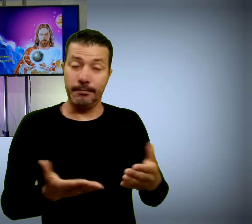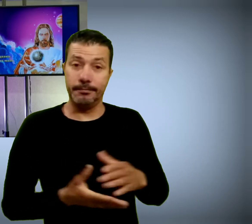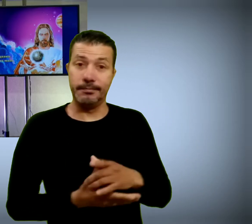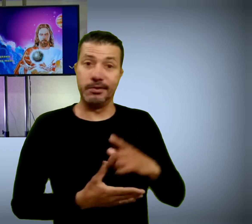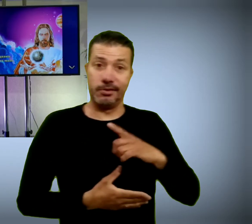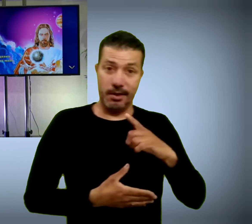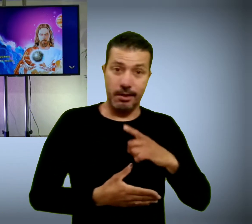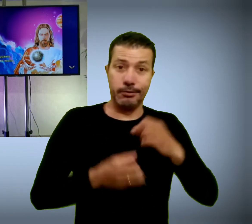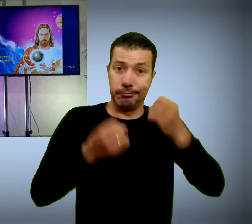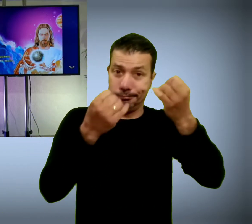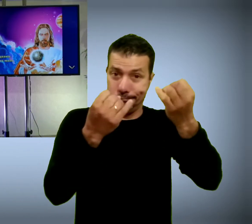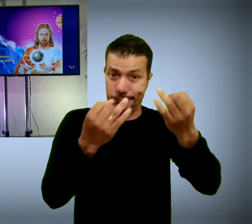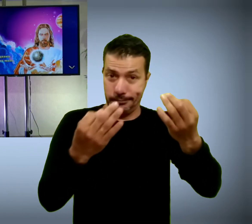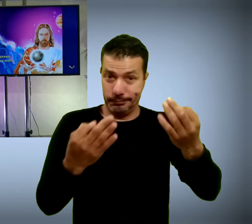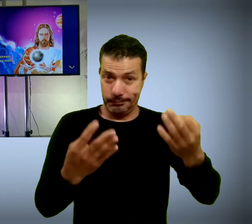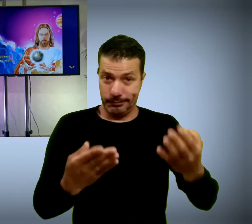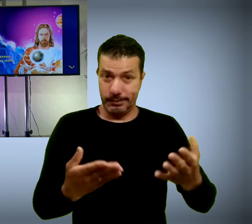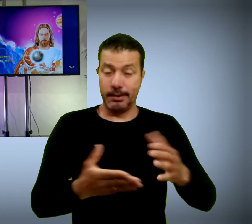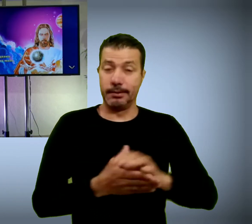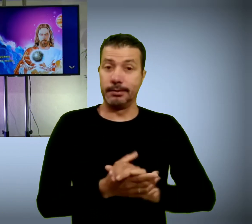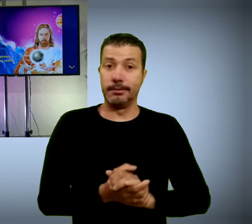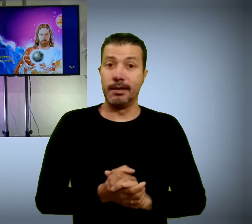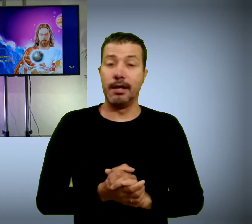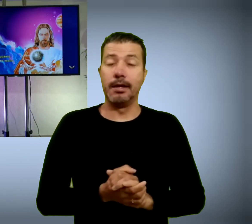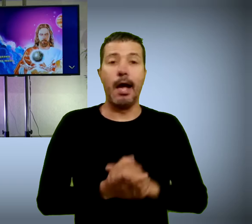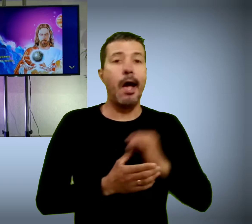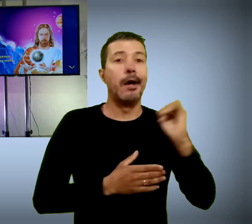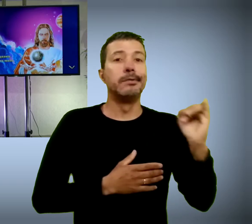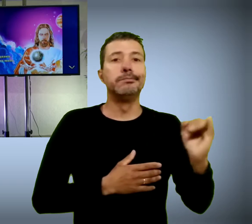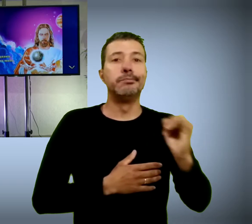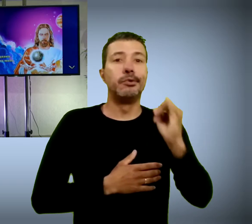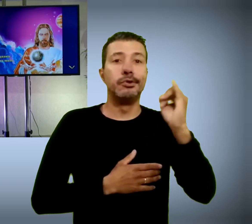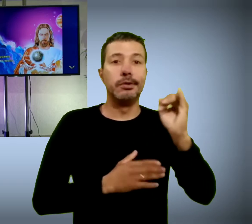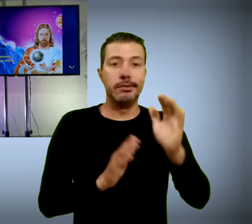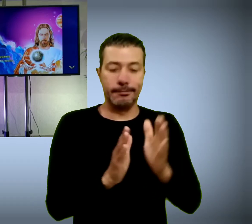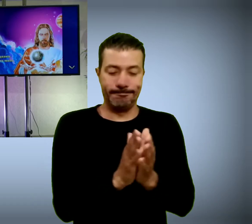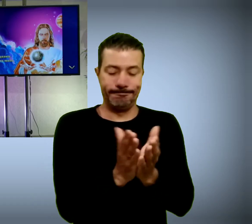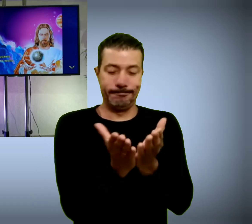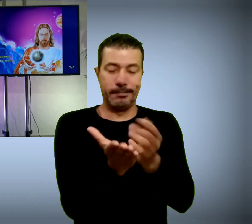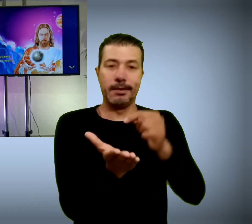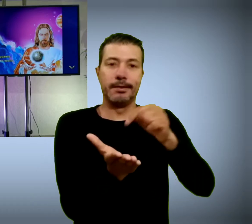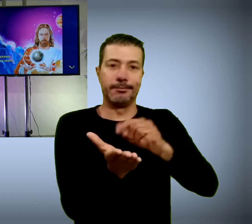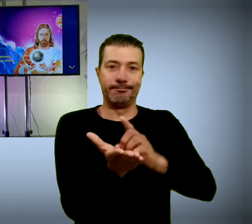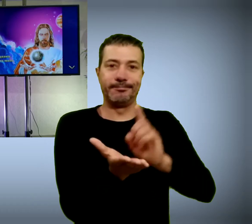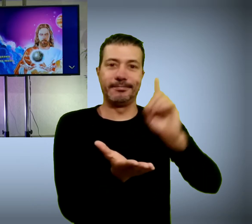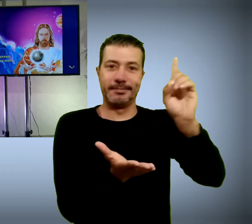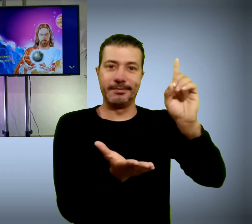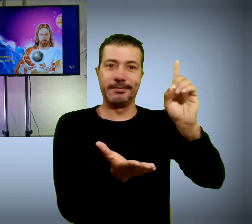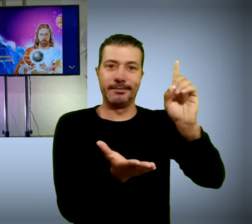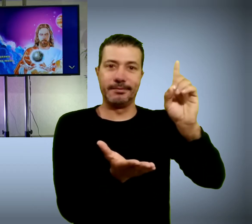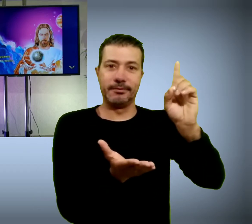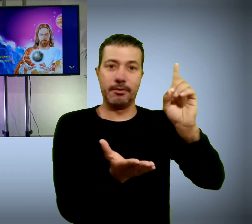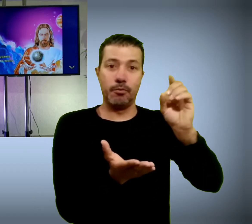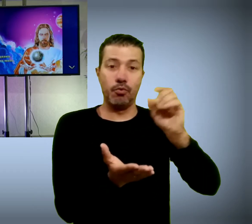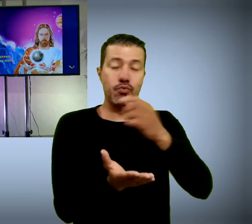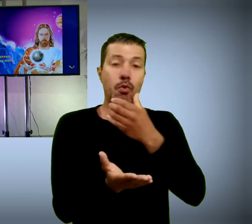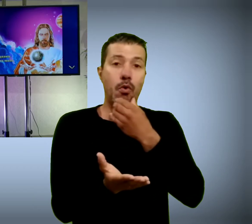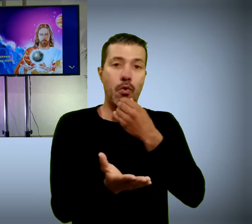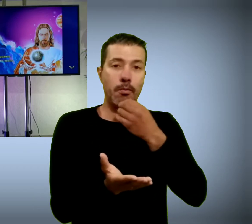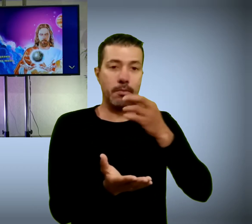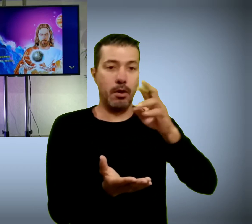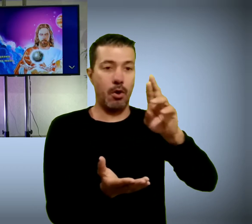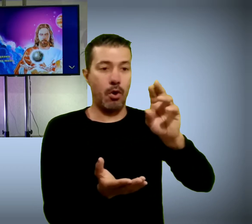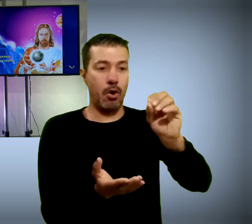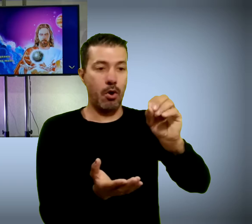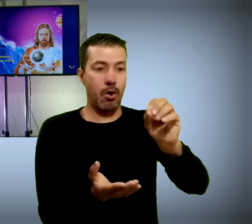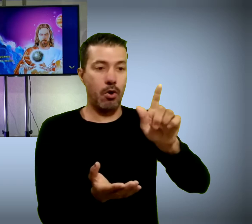temos falado aqui sobre a importância da Bíblia, né? Como o Roger falou,